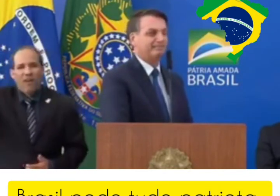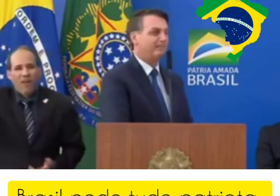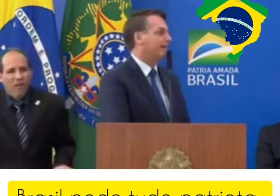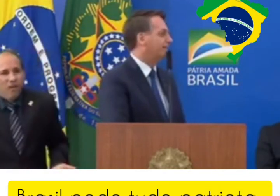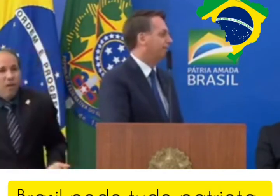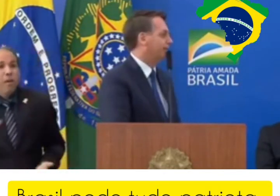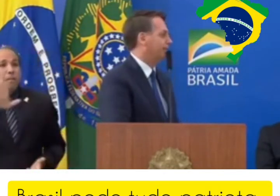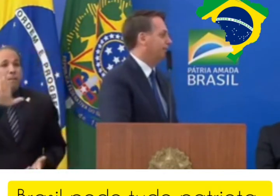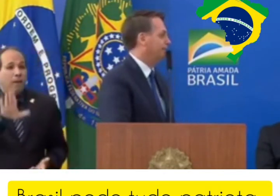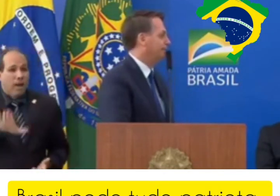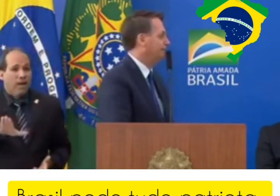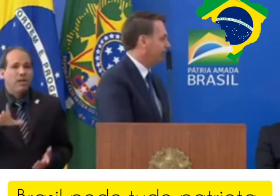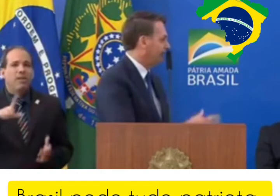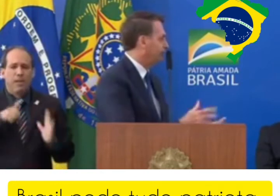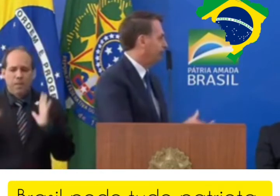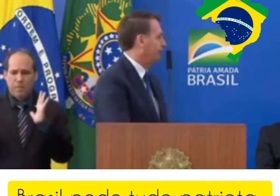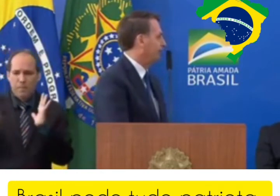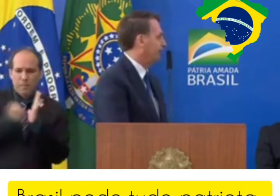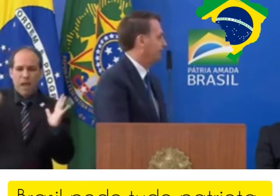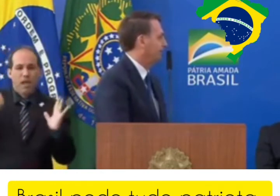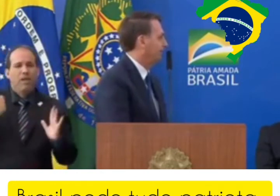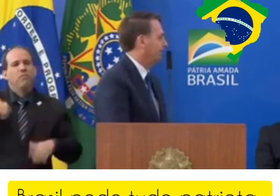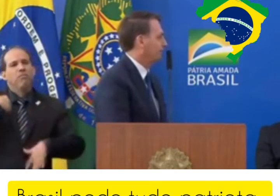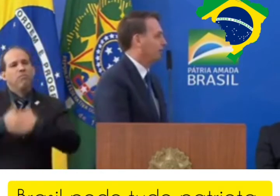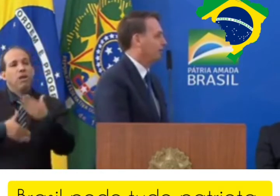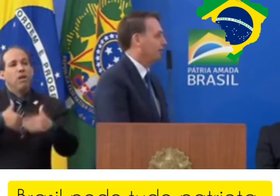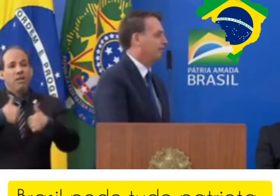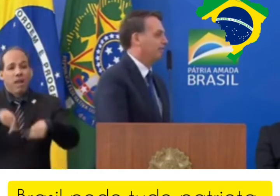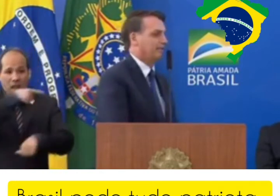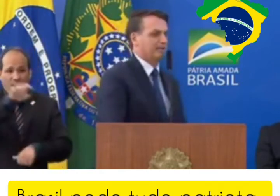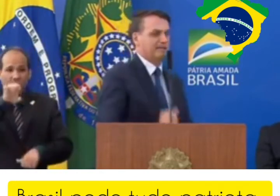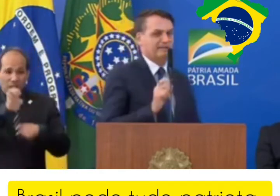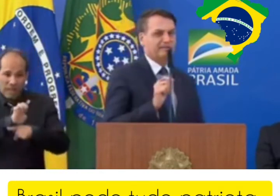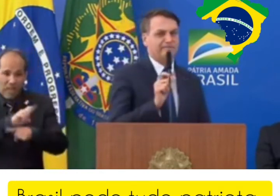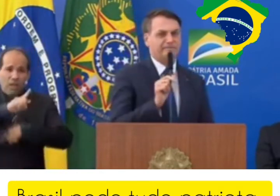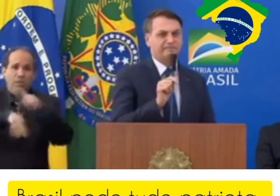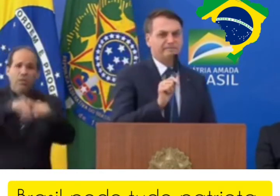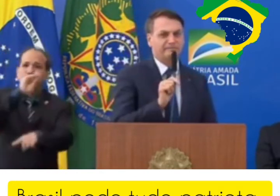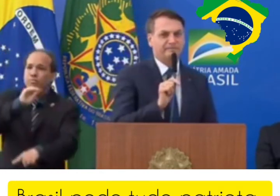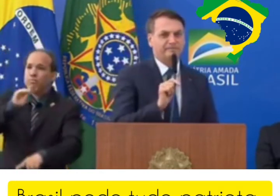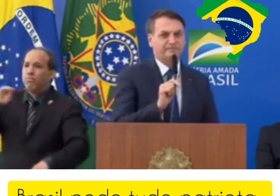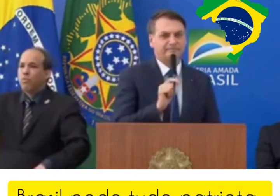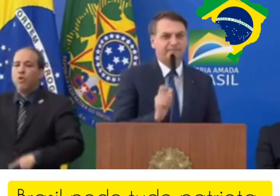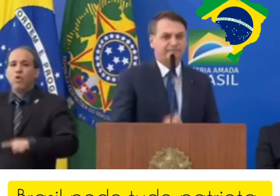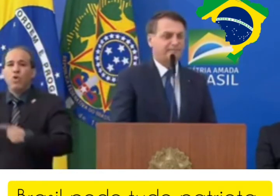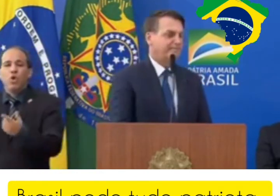Mas marca a nossa vida. De lá eu fui para a Escola de Educação Física do Exército